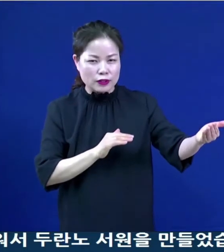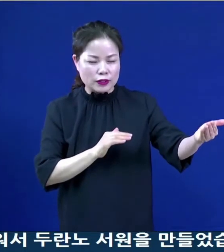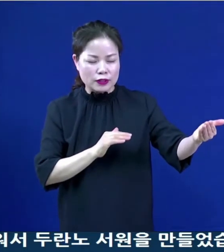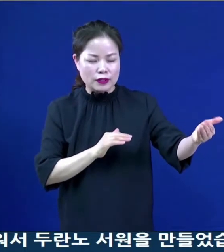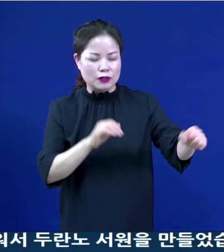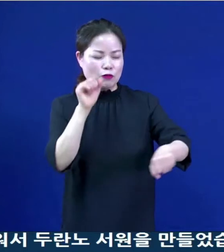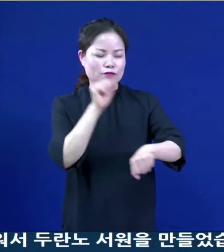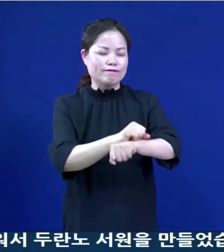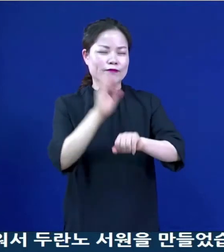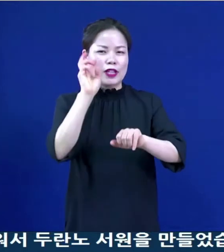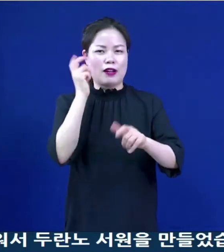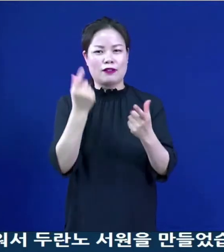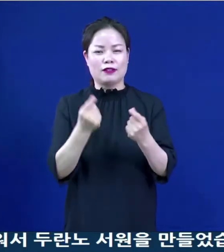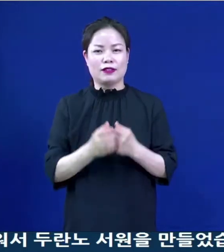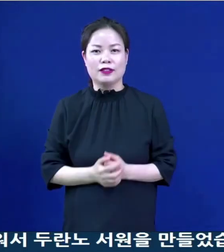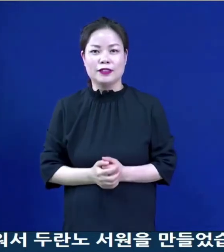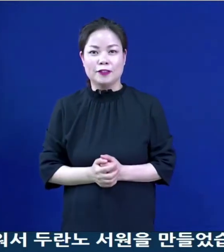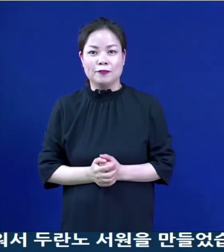안 늘겠습니까?